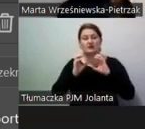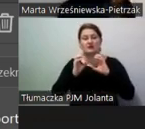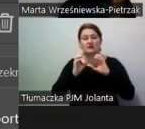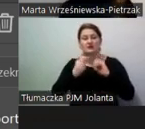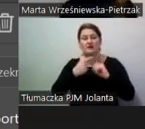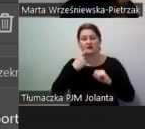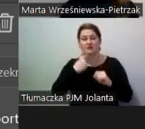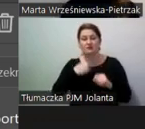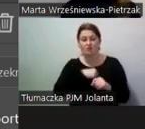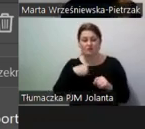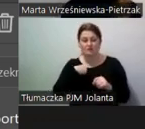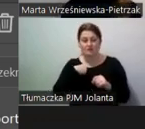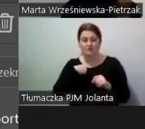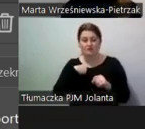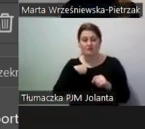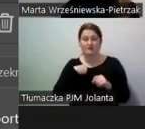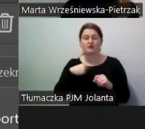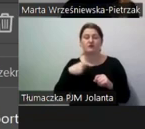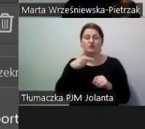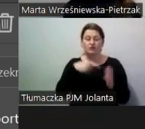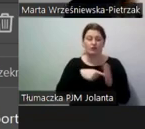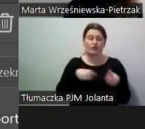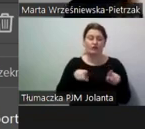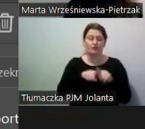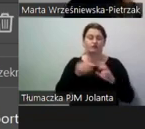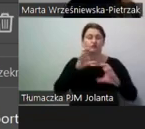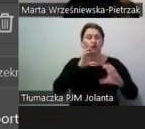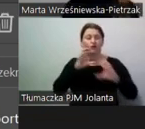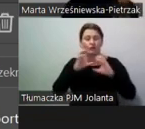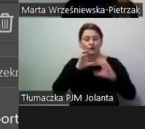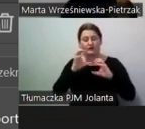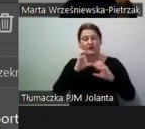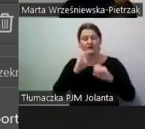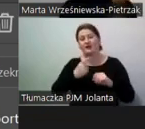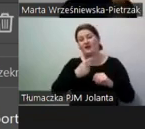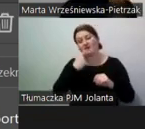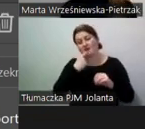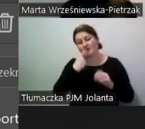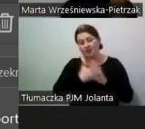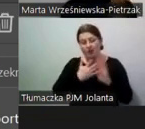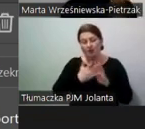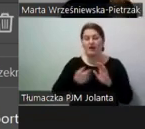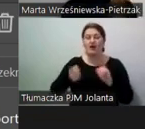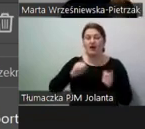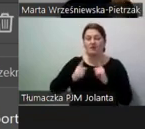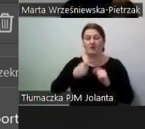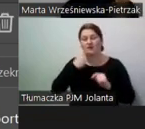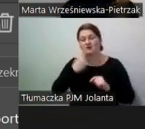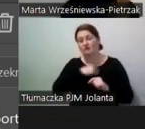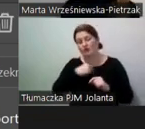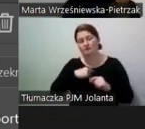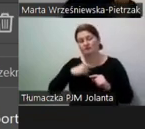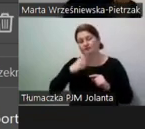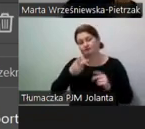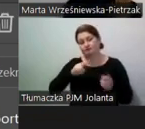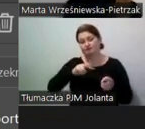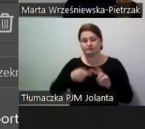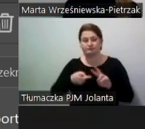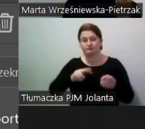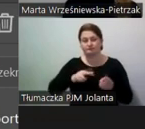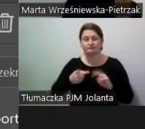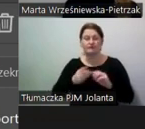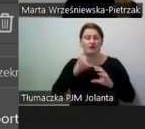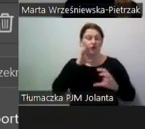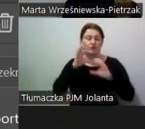języku polskim, bądź to też jest komunikacja raz językiem migowym, raz językiem polskim. Jak wiadomo, tutaj ta kwestia